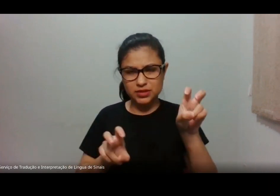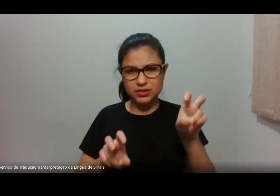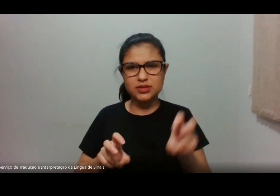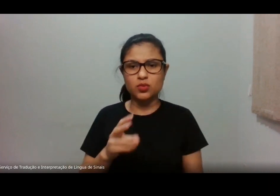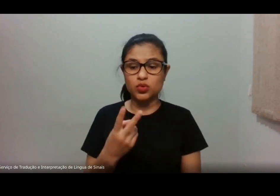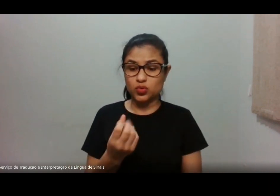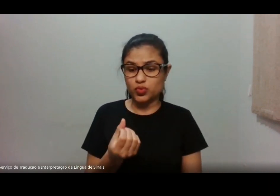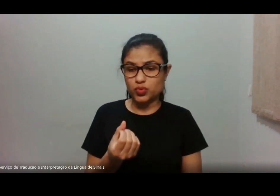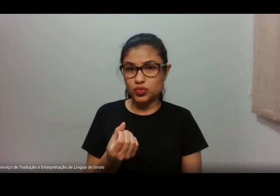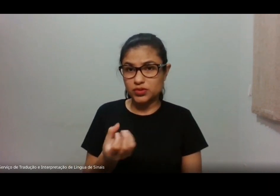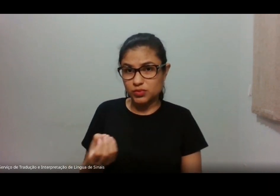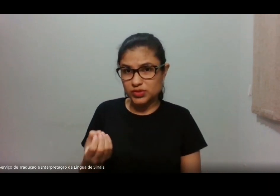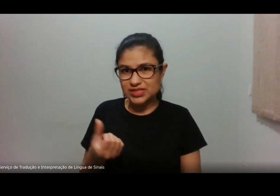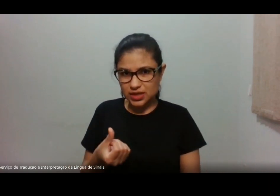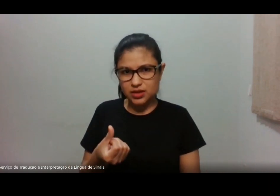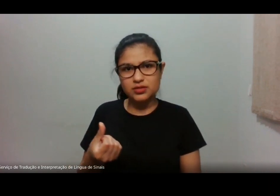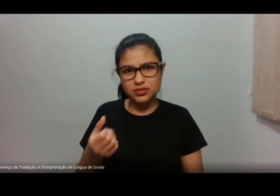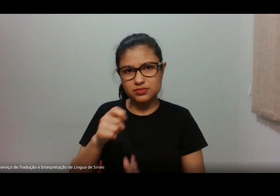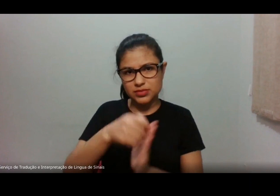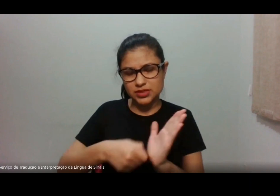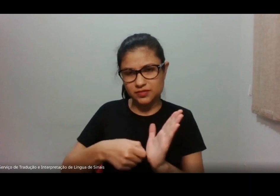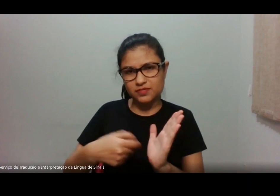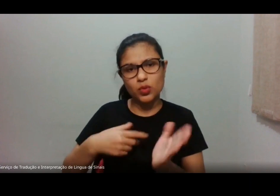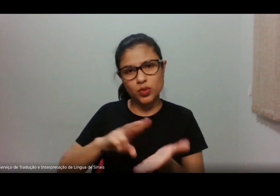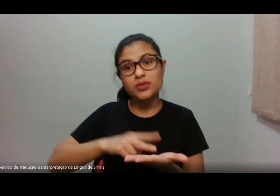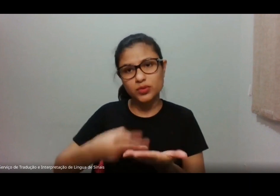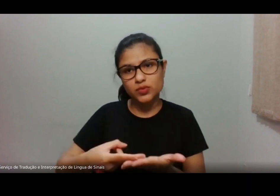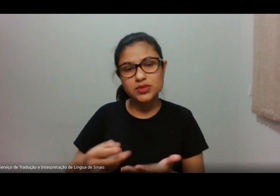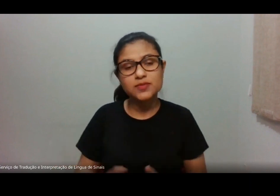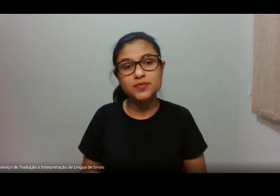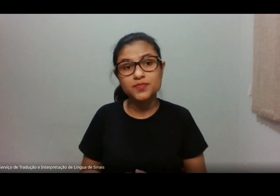escreveu isso em 2006, se não me engano. Tradução minha.